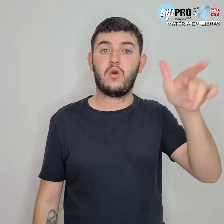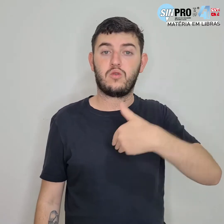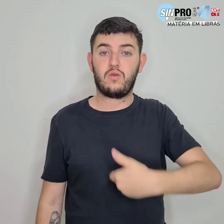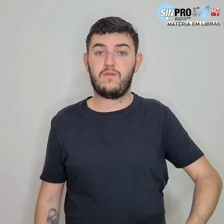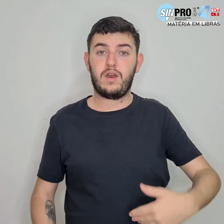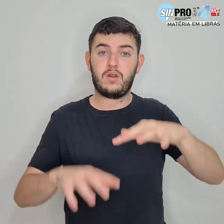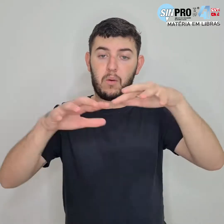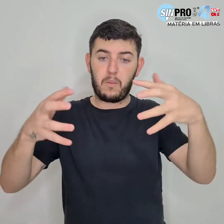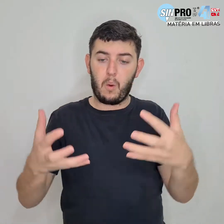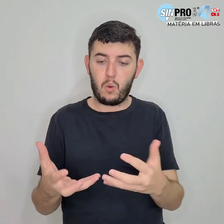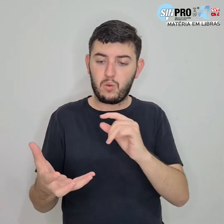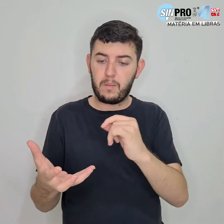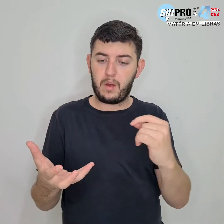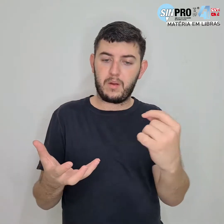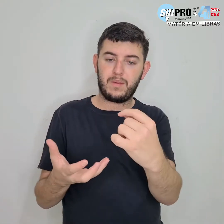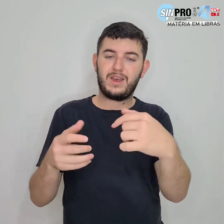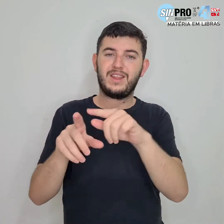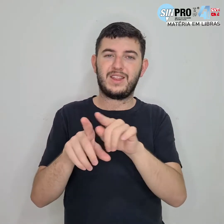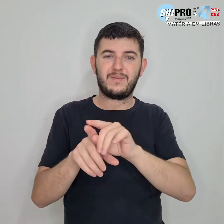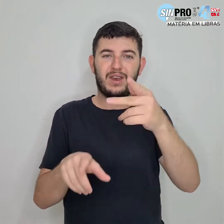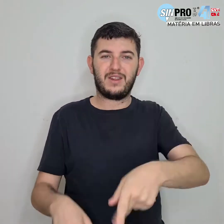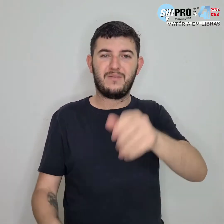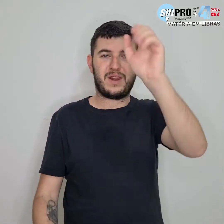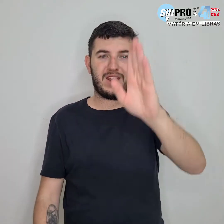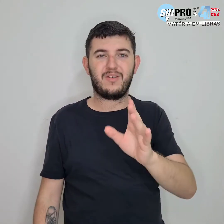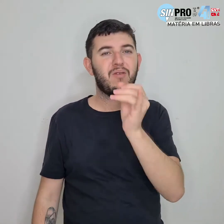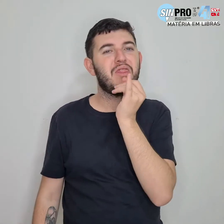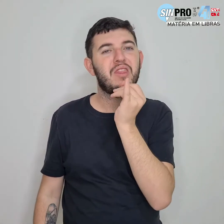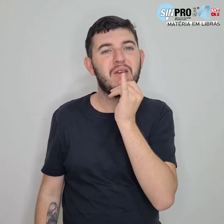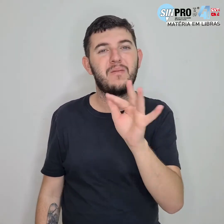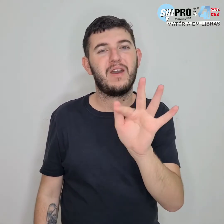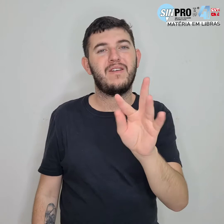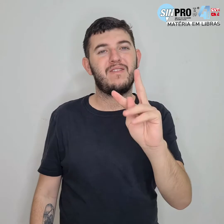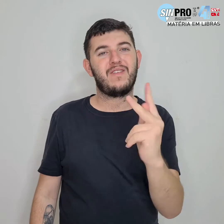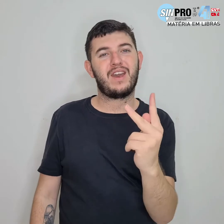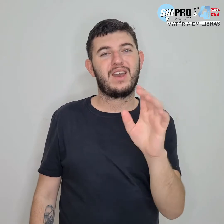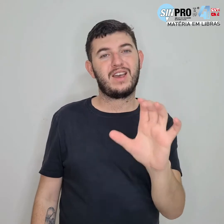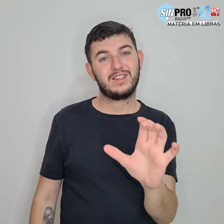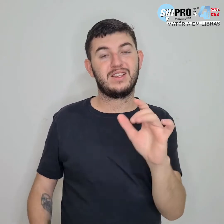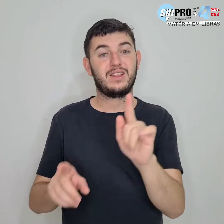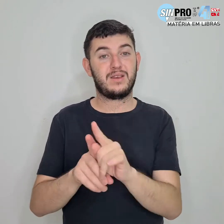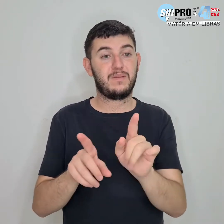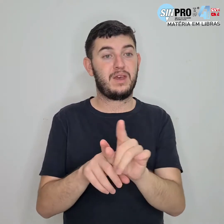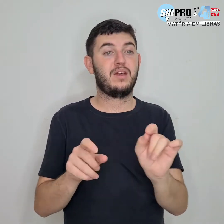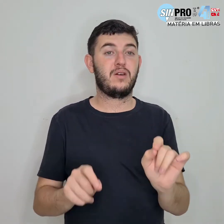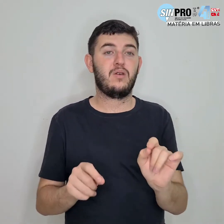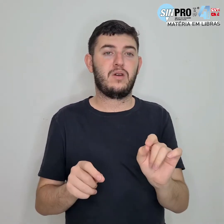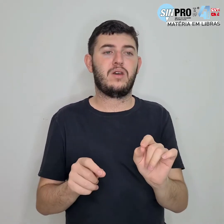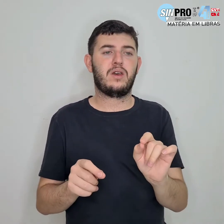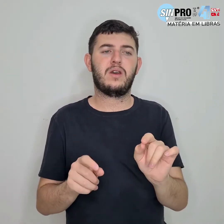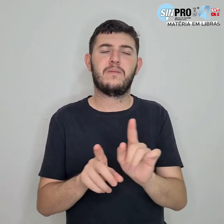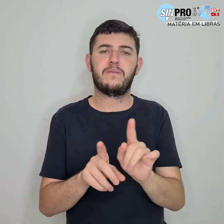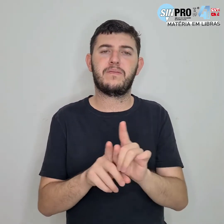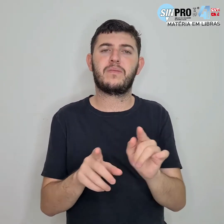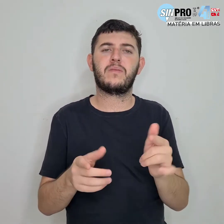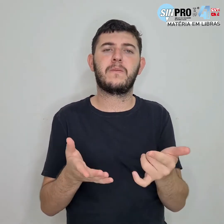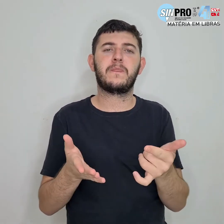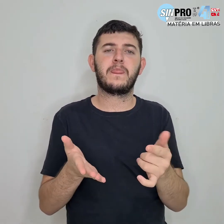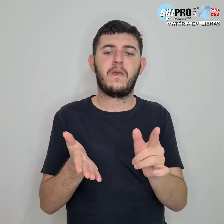do Brasil, como o de Fernando Henrique Cardoso. Em artigo publicado em 2005 no jornal The Wall Street,